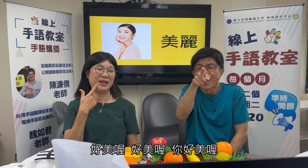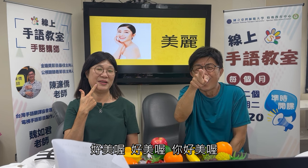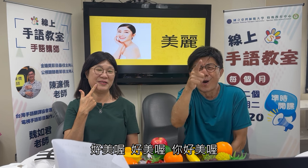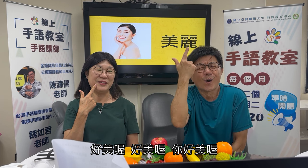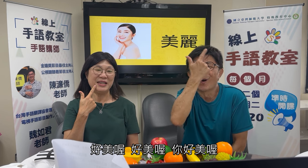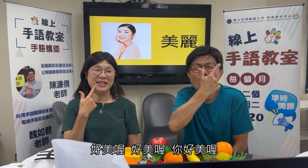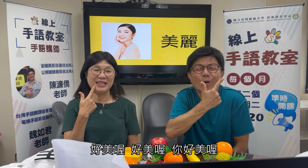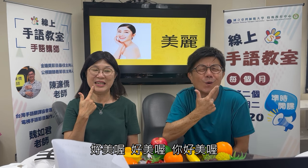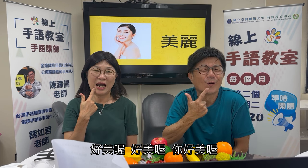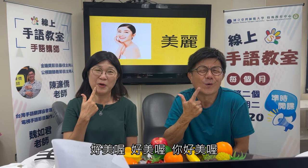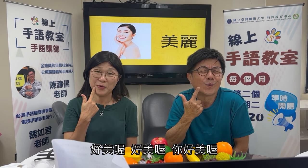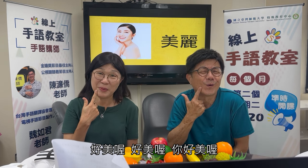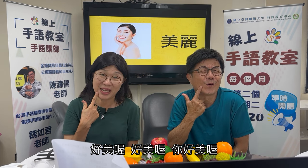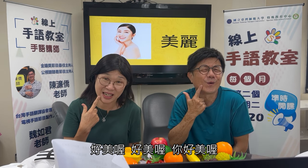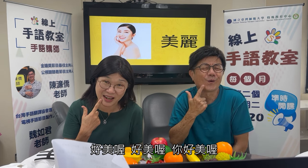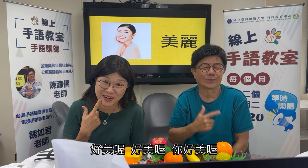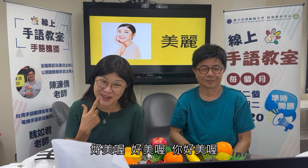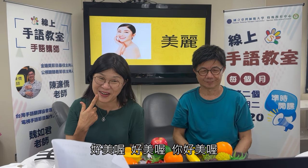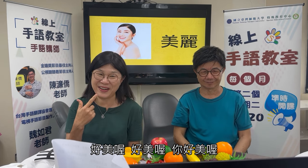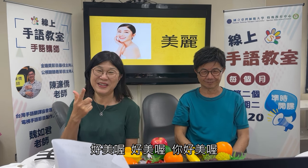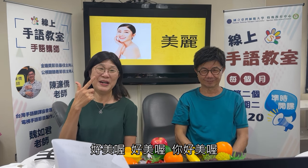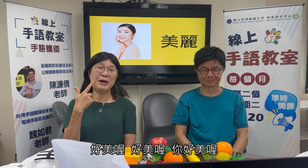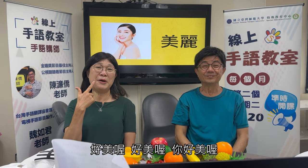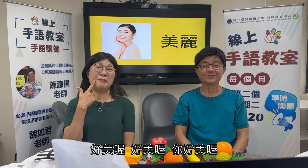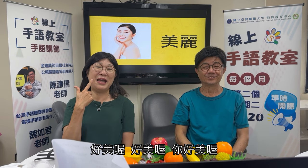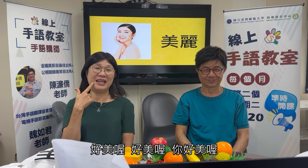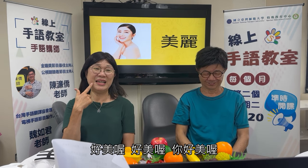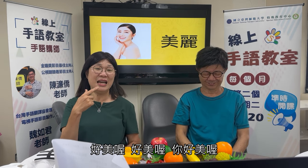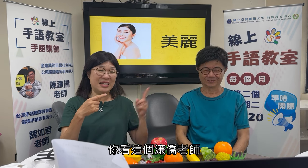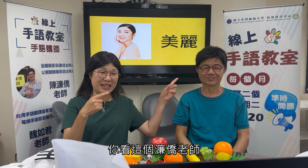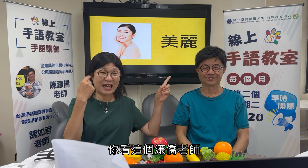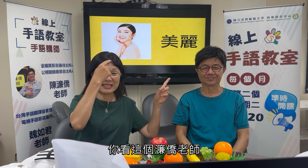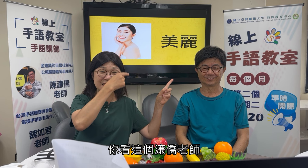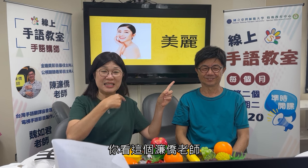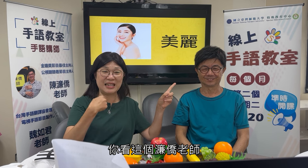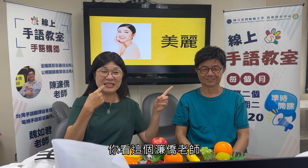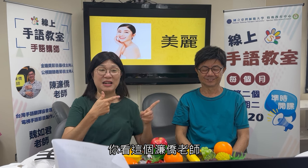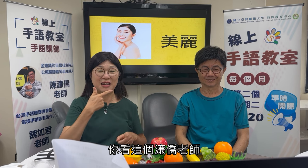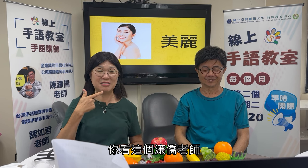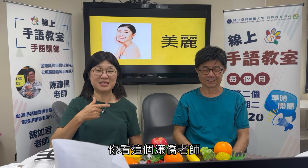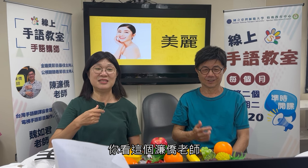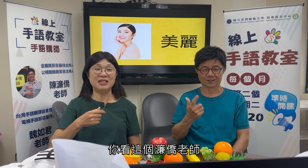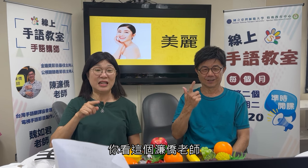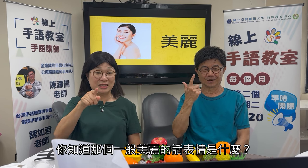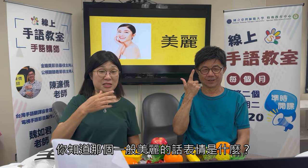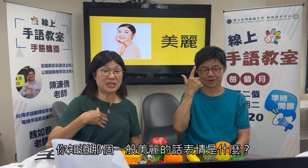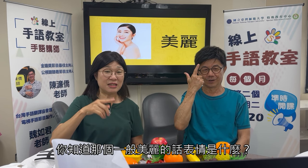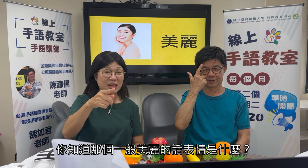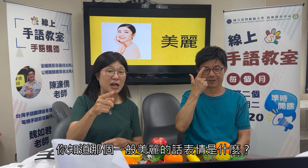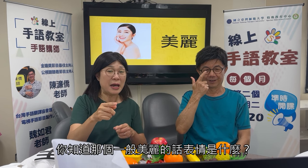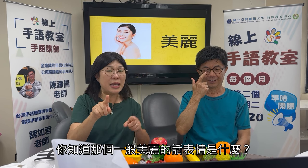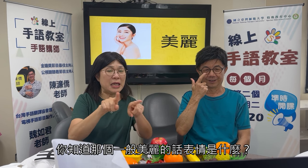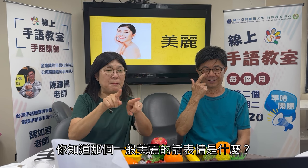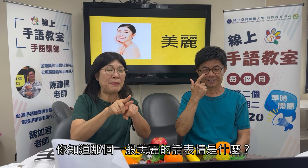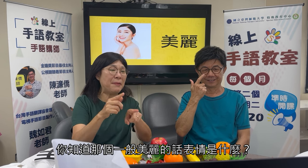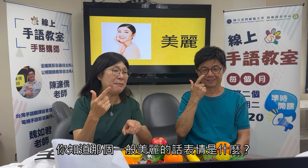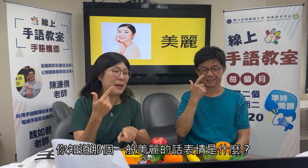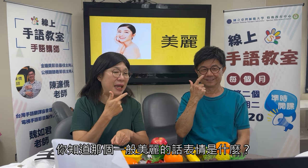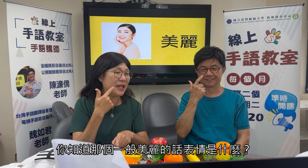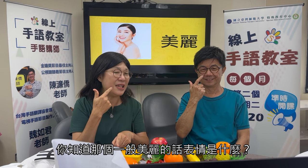哦，你好美哦。好美，你看这个连桥老师，你知道那个一般美丽的